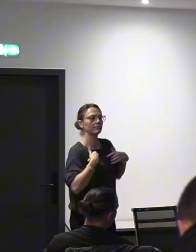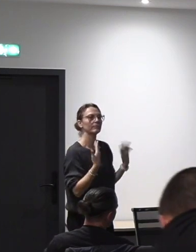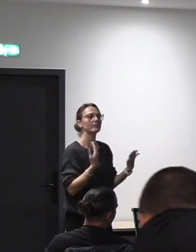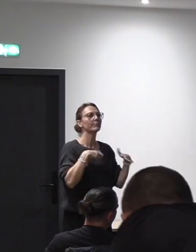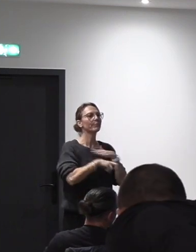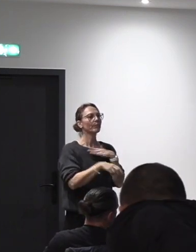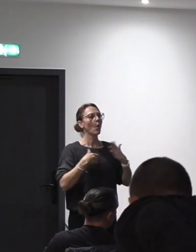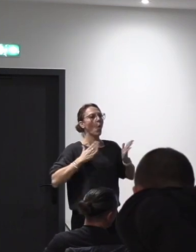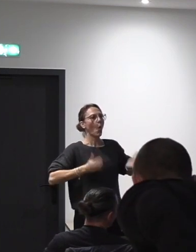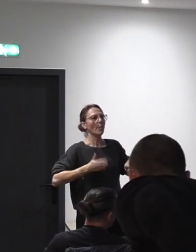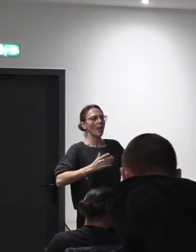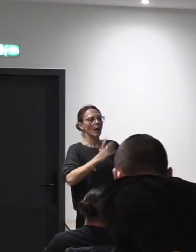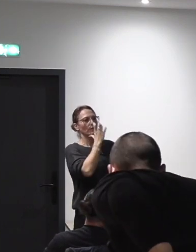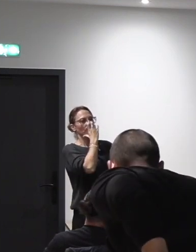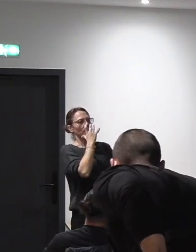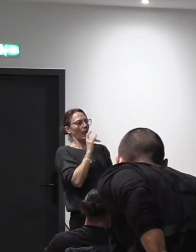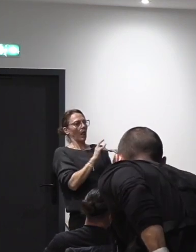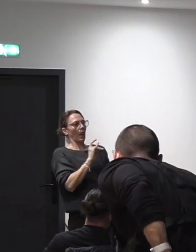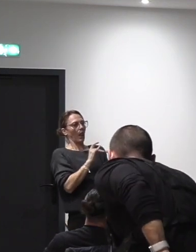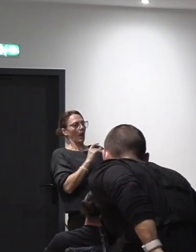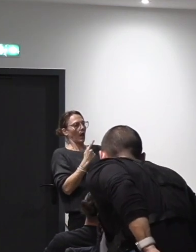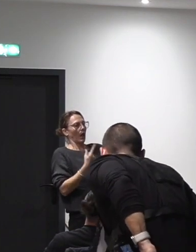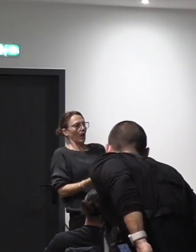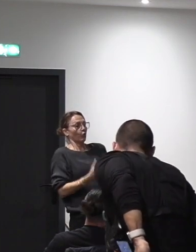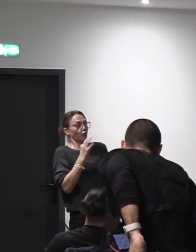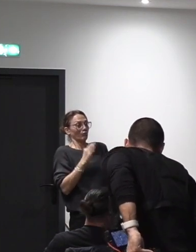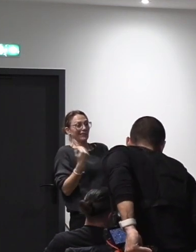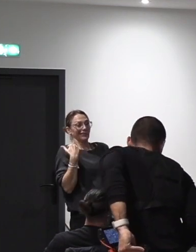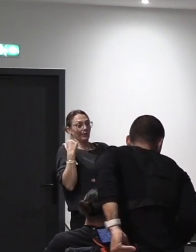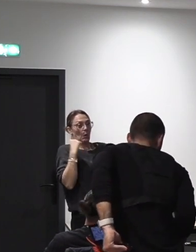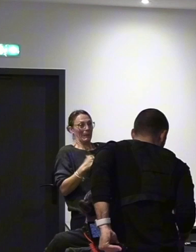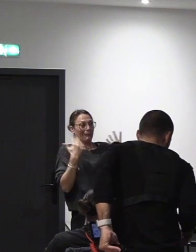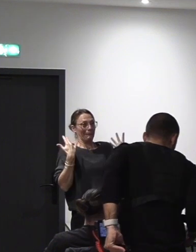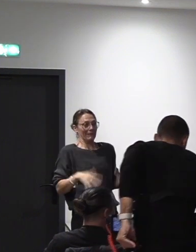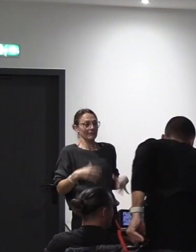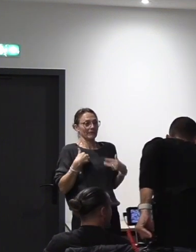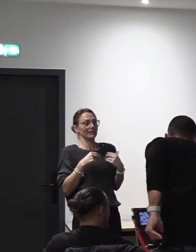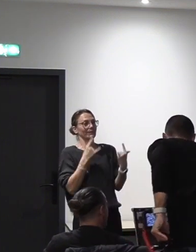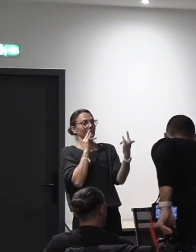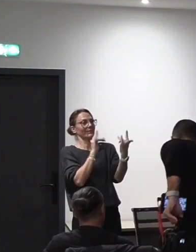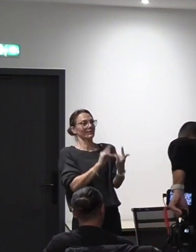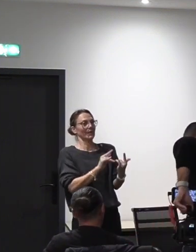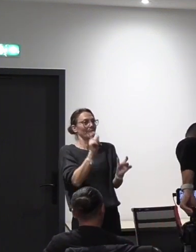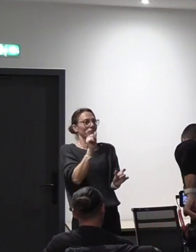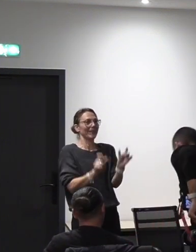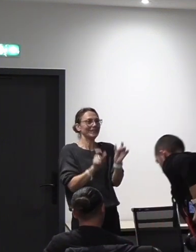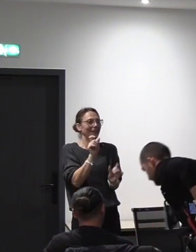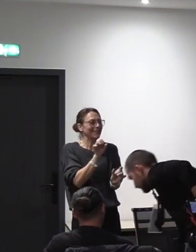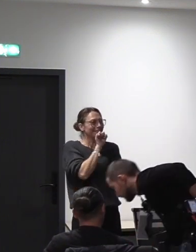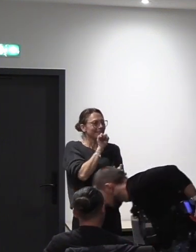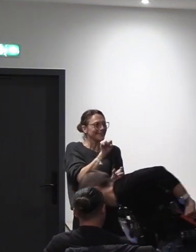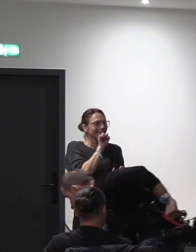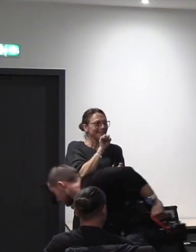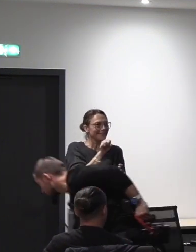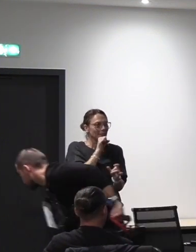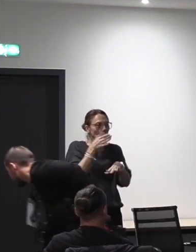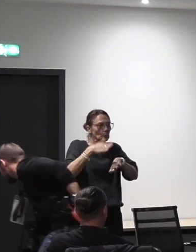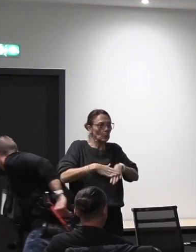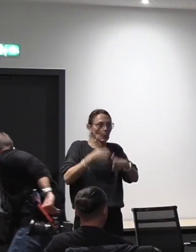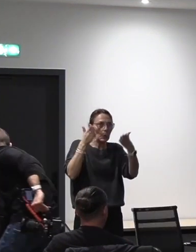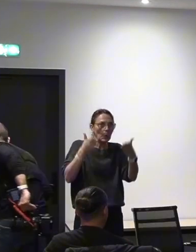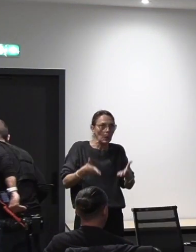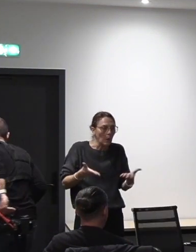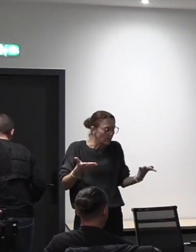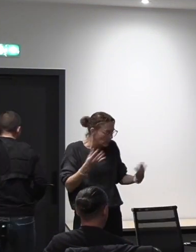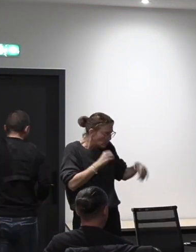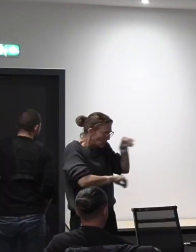de, on va dire, tiède, deux exemples pour vous dire que les gens adorables n'ont pas été sensibilisés à la